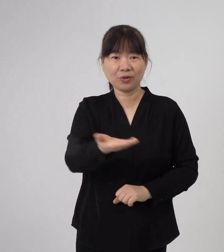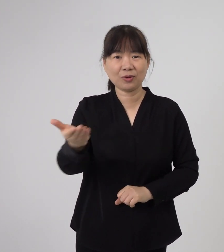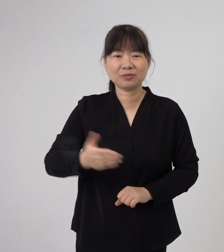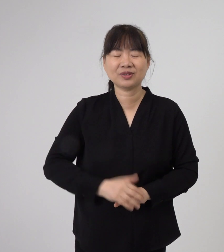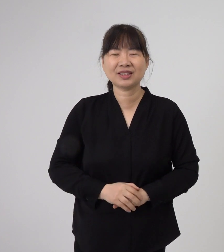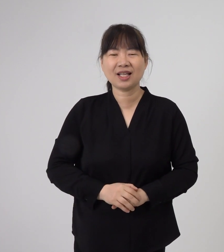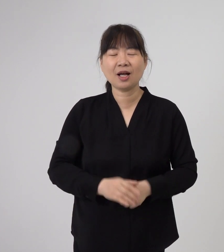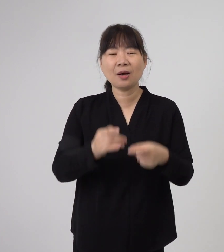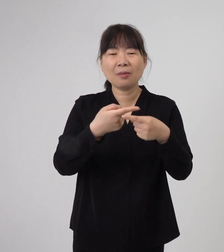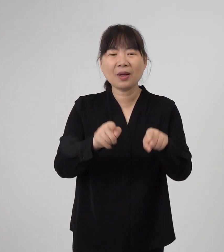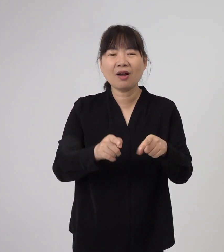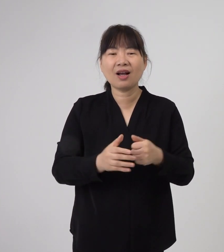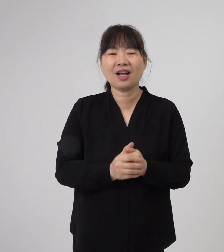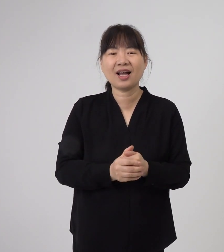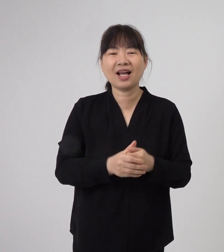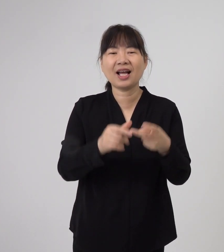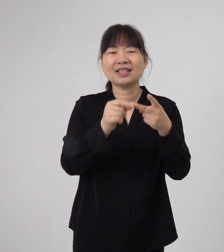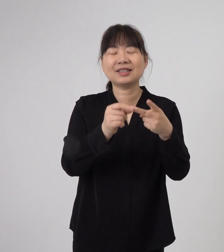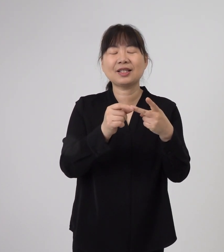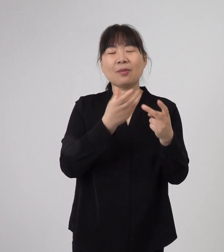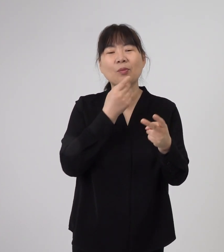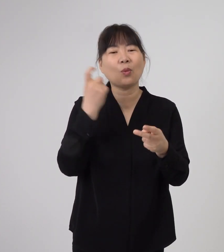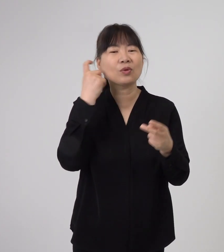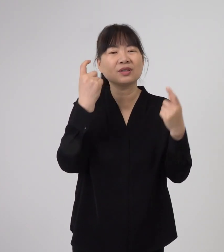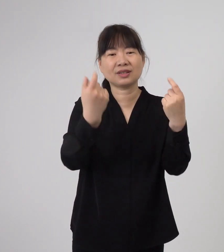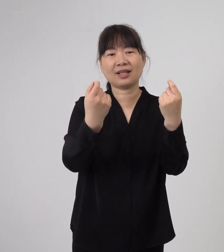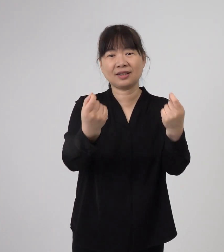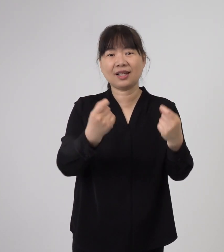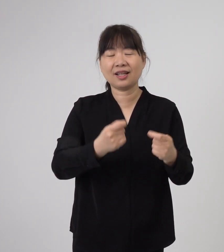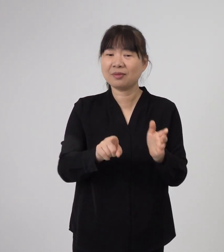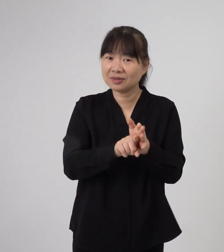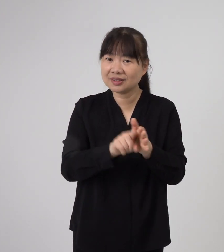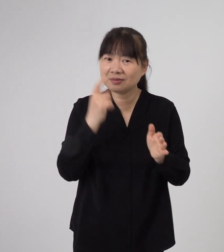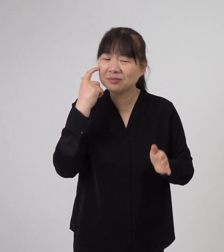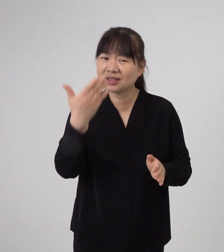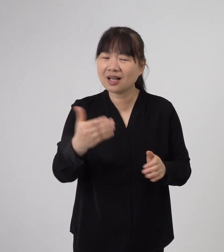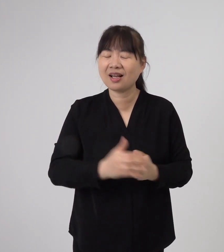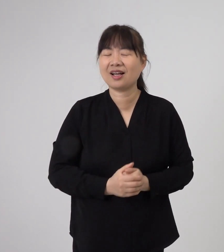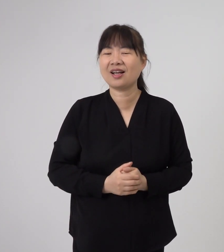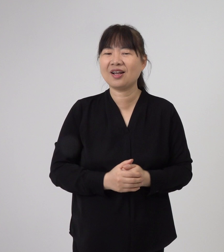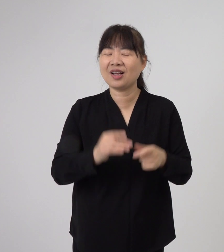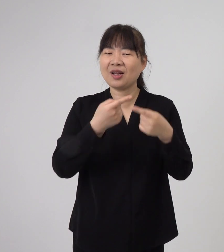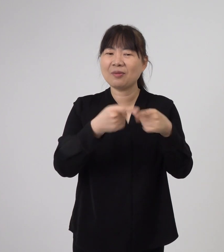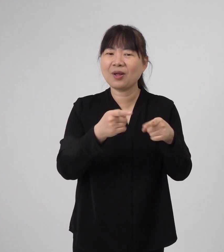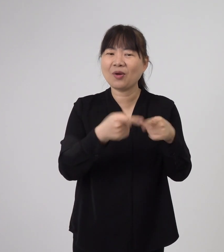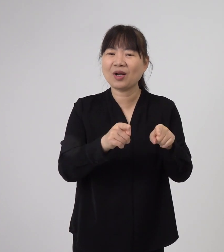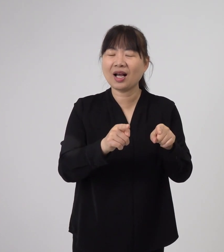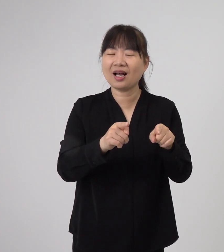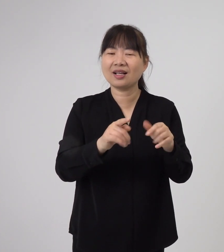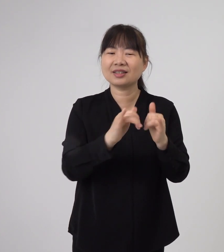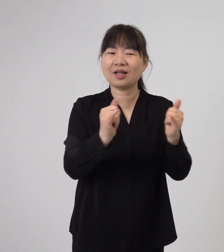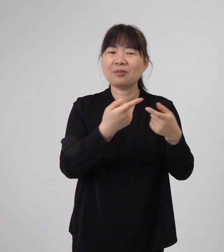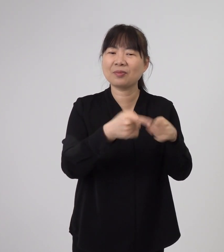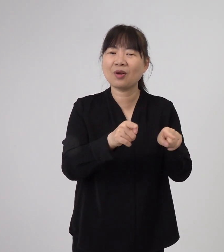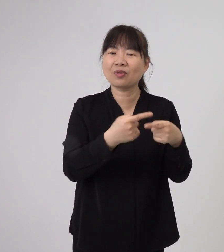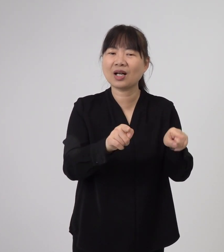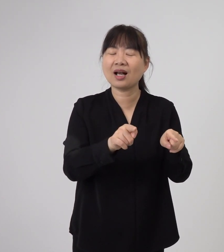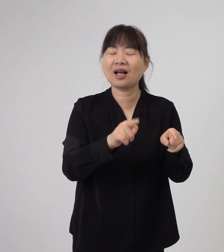여러분, 평판은 제2의 복음입니다. 믿습니까? 평판은 제2의